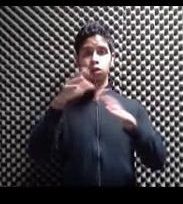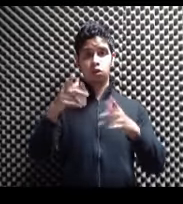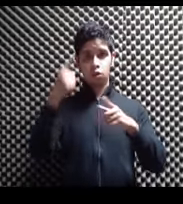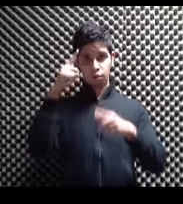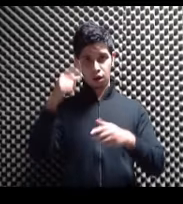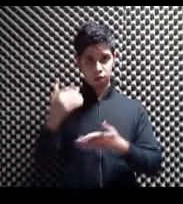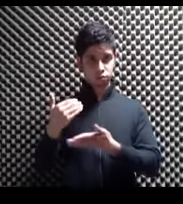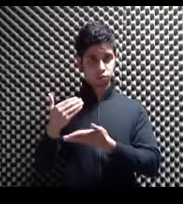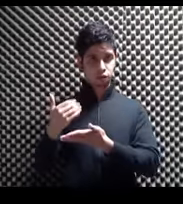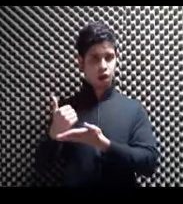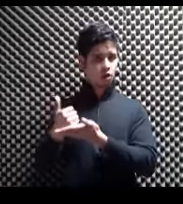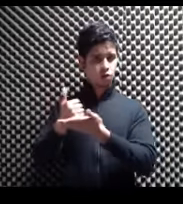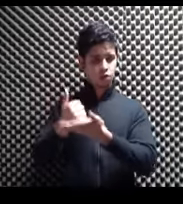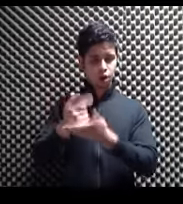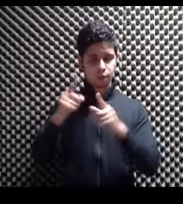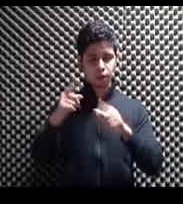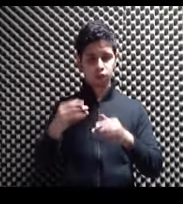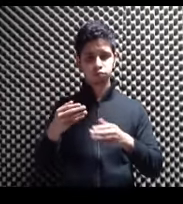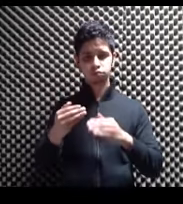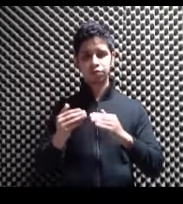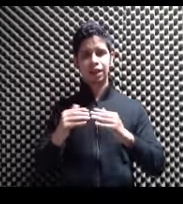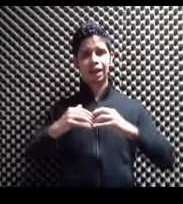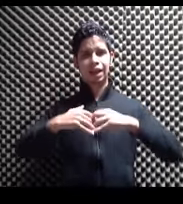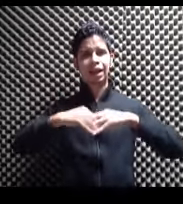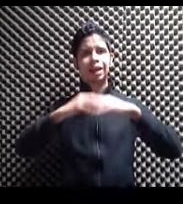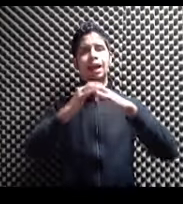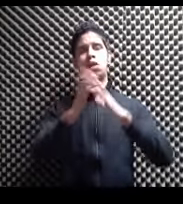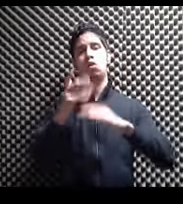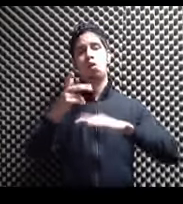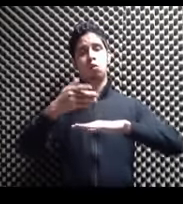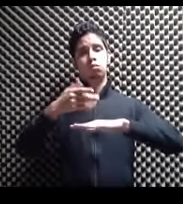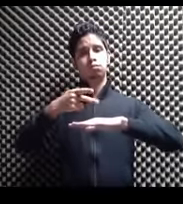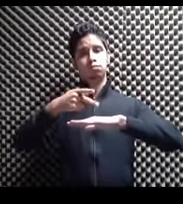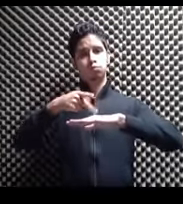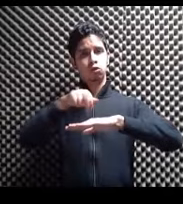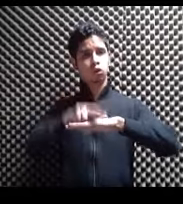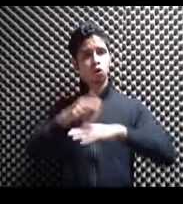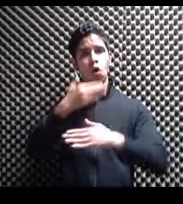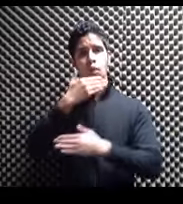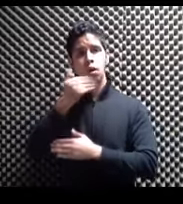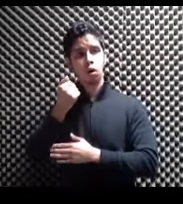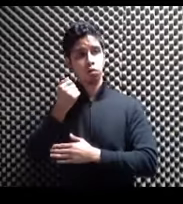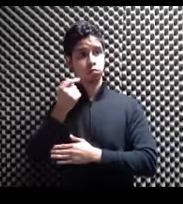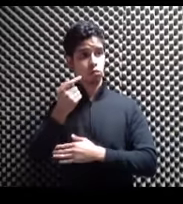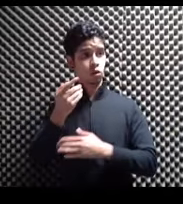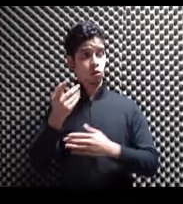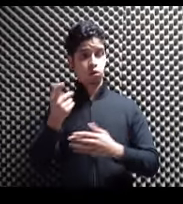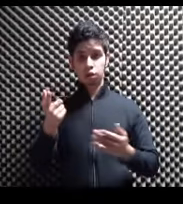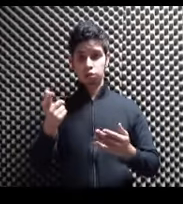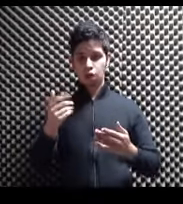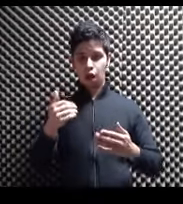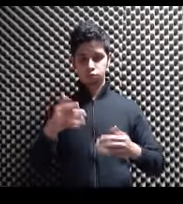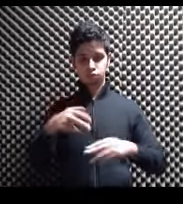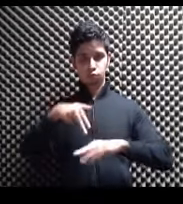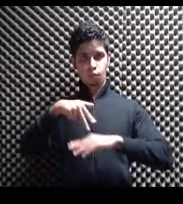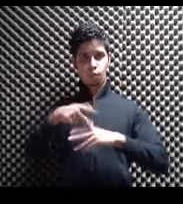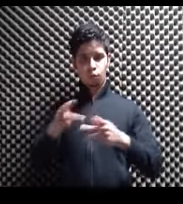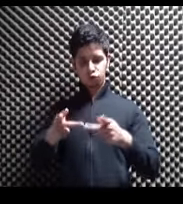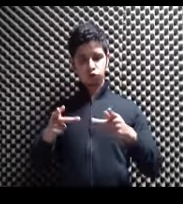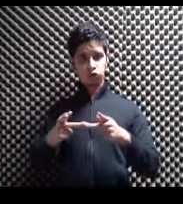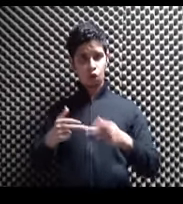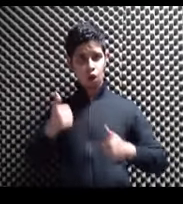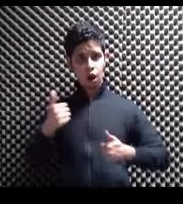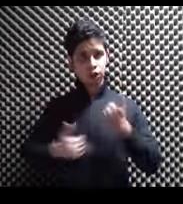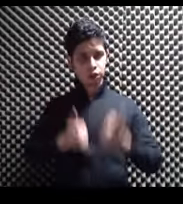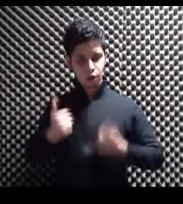mejor. Sobre todo asumiendo una postura activa. Exacto. Porque ahí es con donde se produce el cambio.